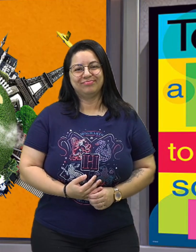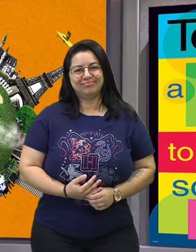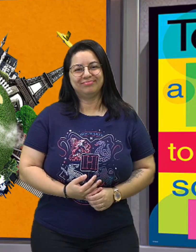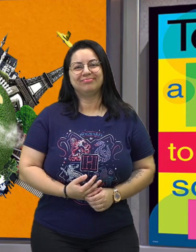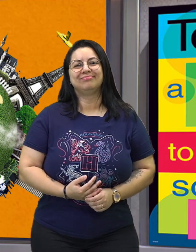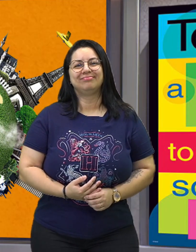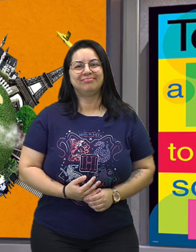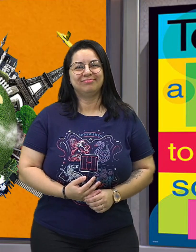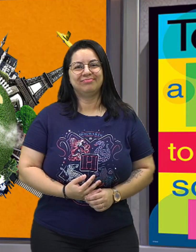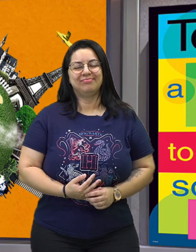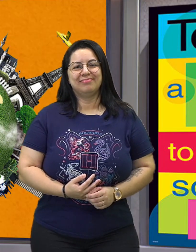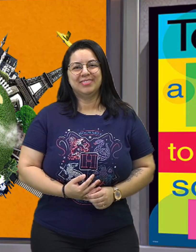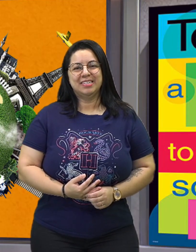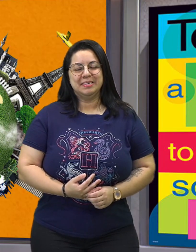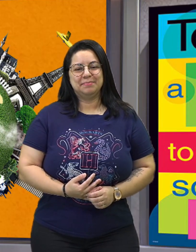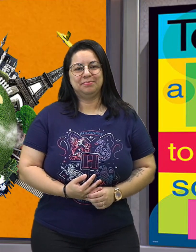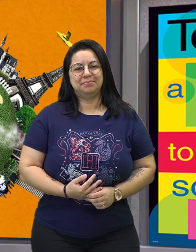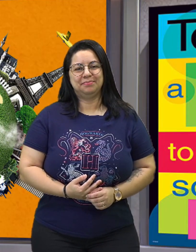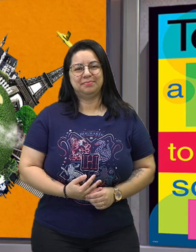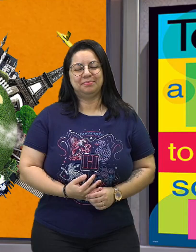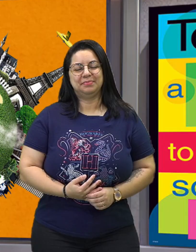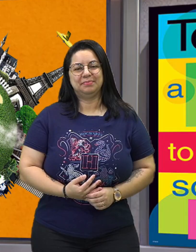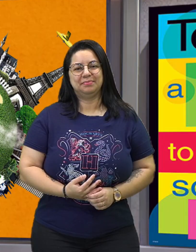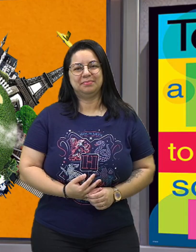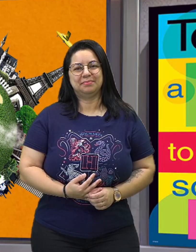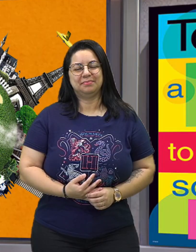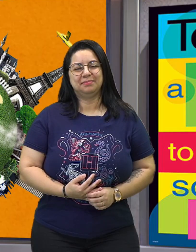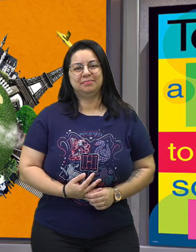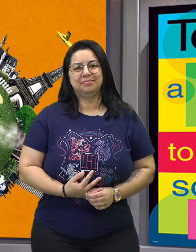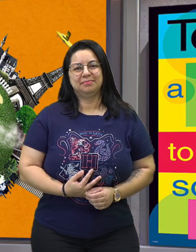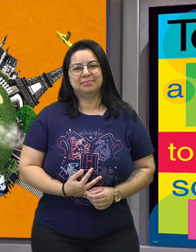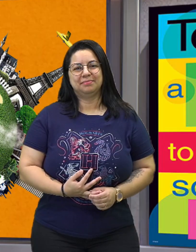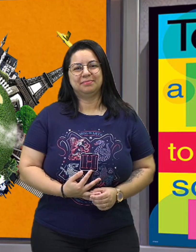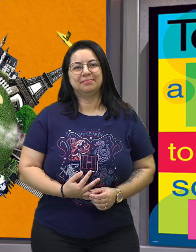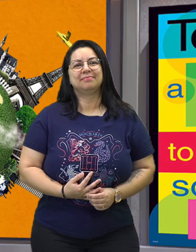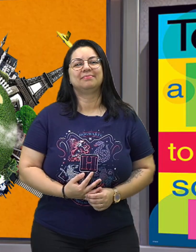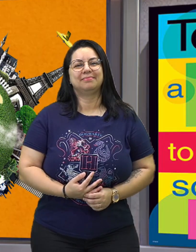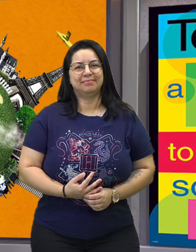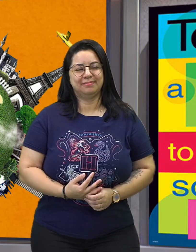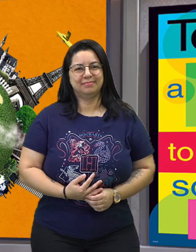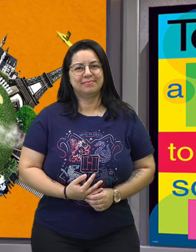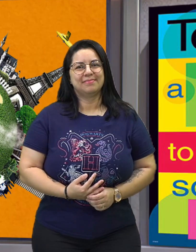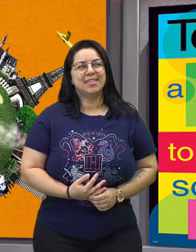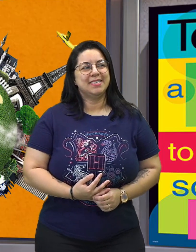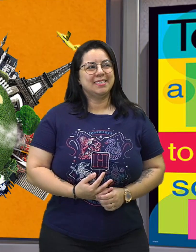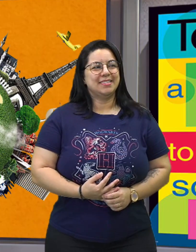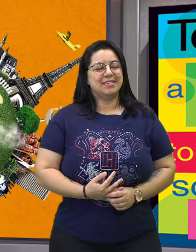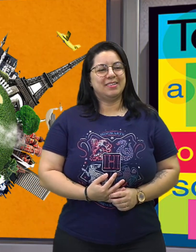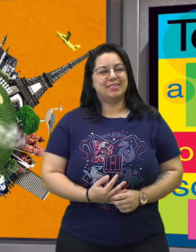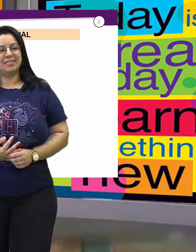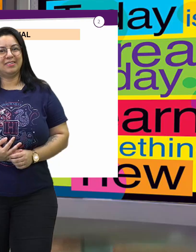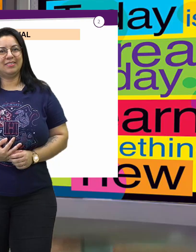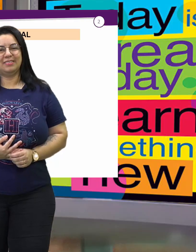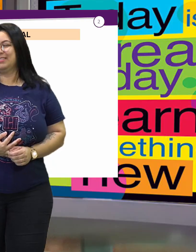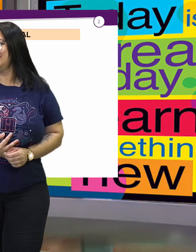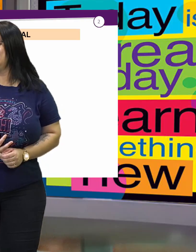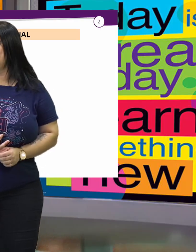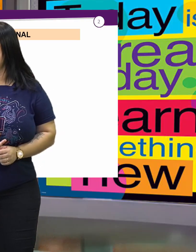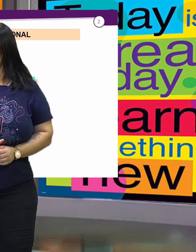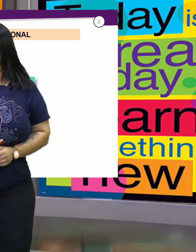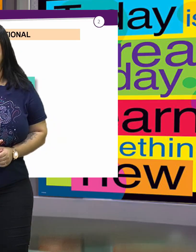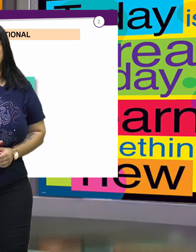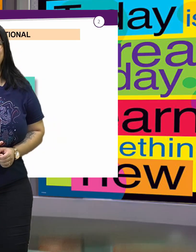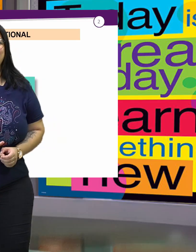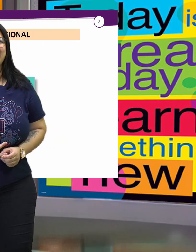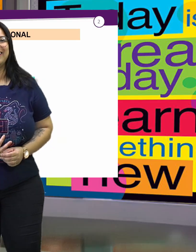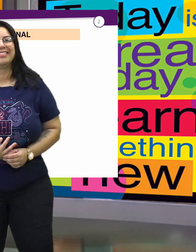e um resultado. E aí a gente viu sobre a zero conditional, porque para relembrar, mas antes vamos colocar aqui a nossa aula para ficar bonita, a imagem da nossa aula aparecendo